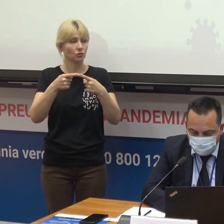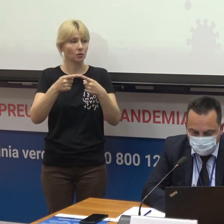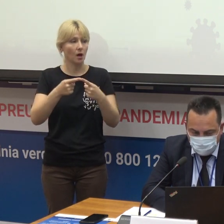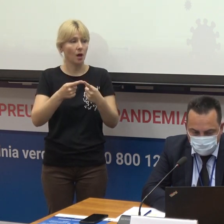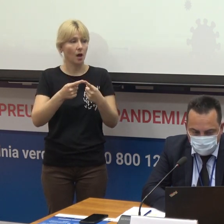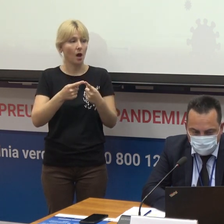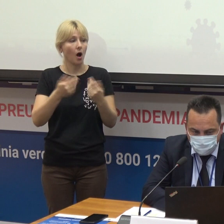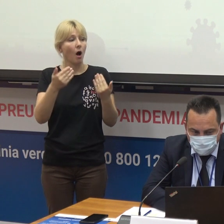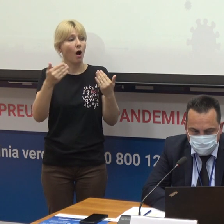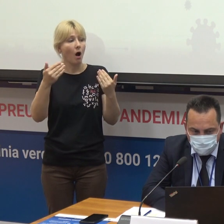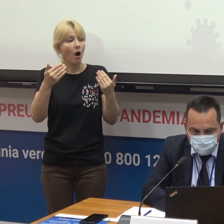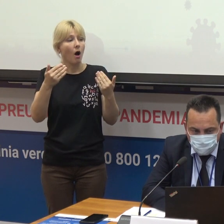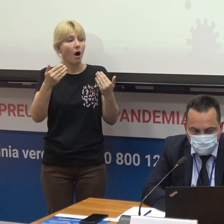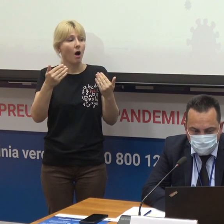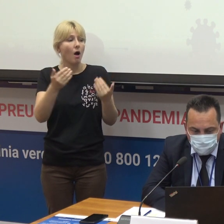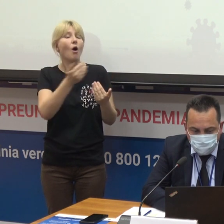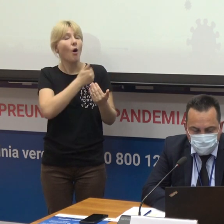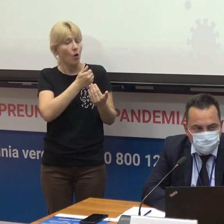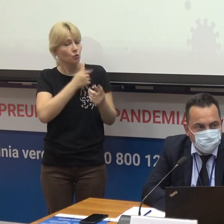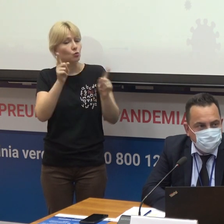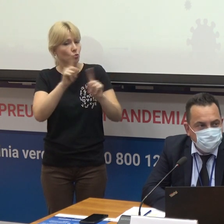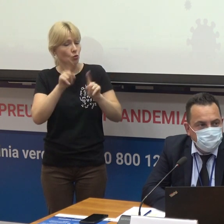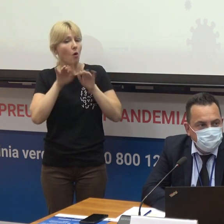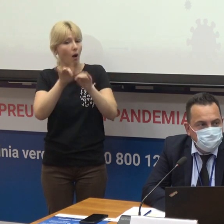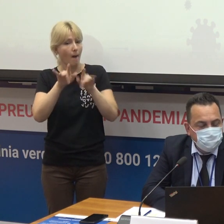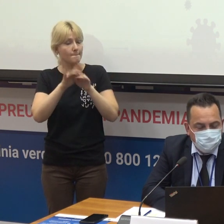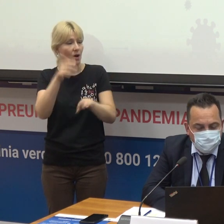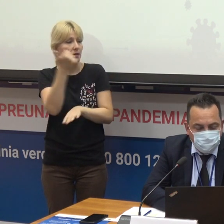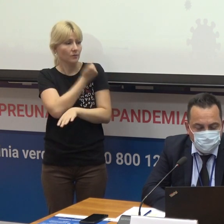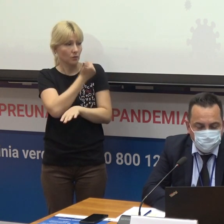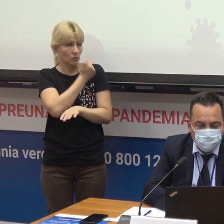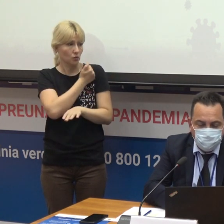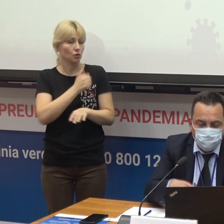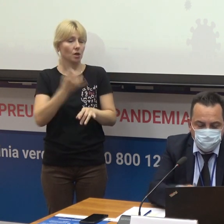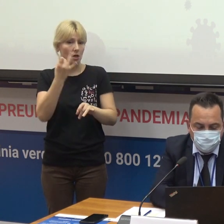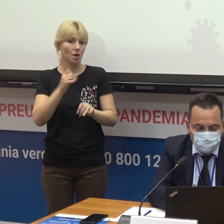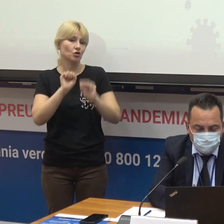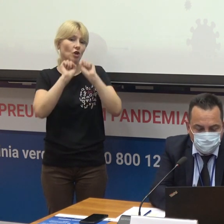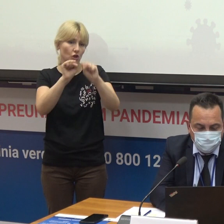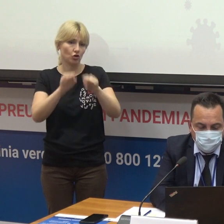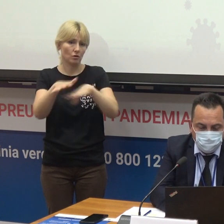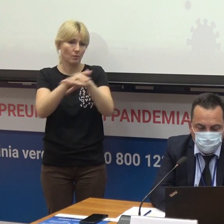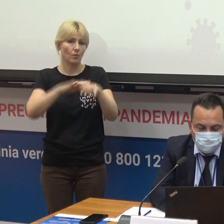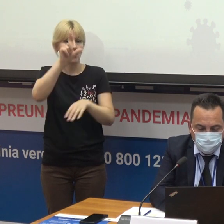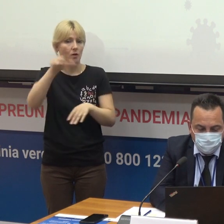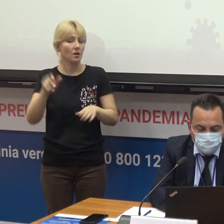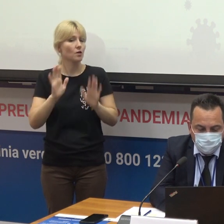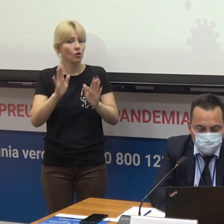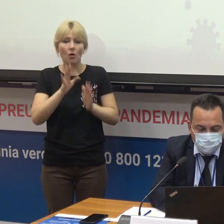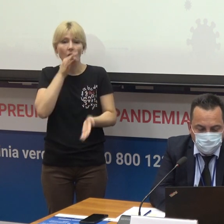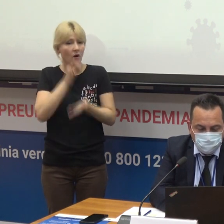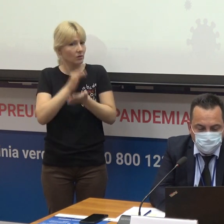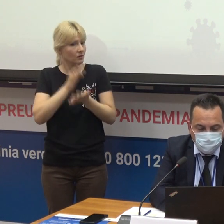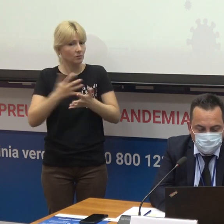E specificat că responsabilitatea pentru campania de vaccinare și sănătatea populației, de fapt, nu este doar responsabilitatea